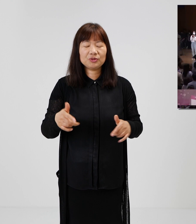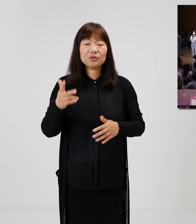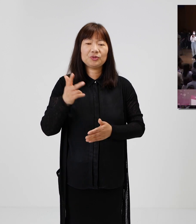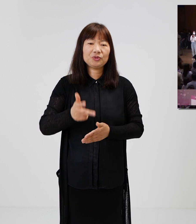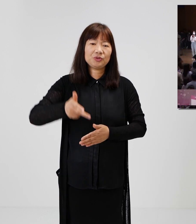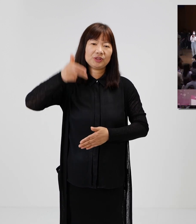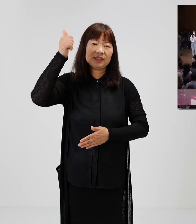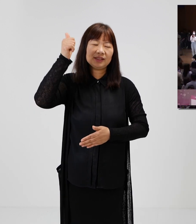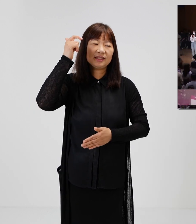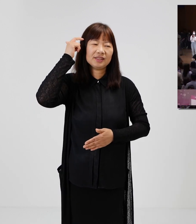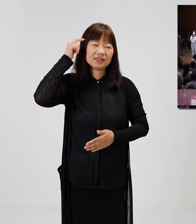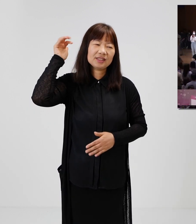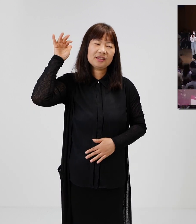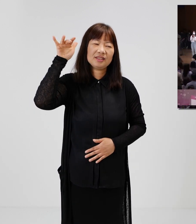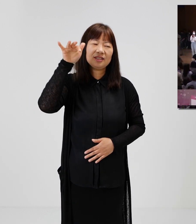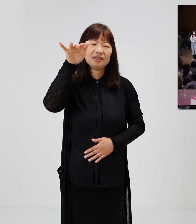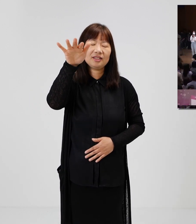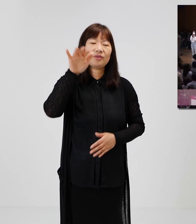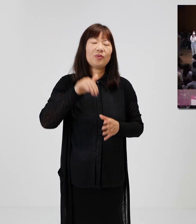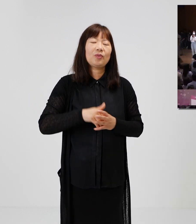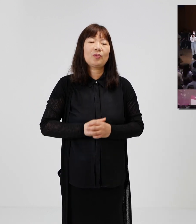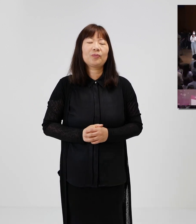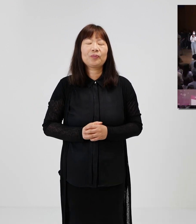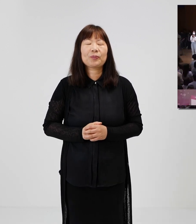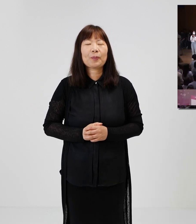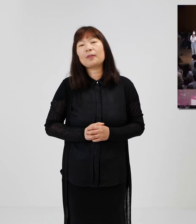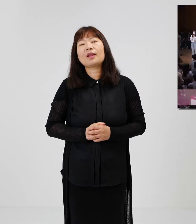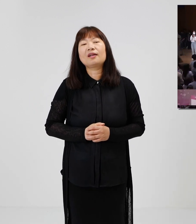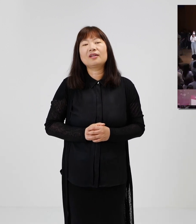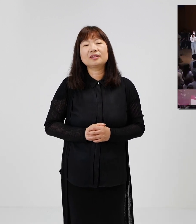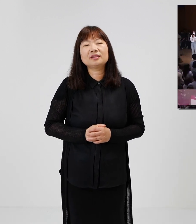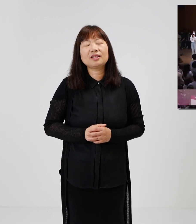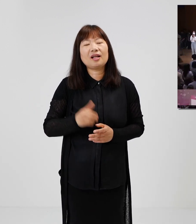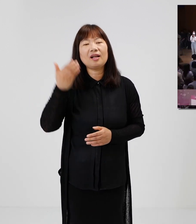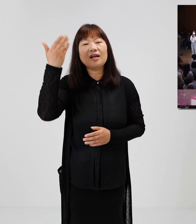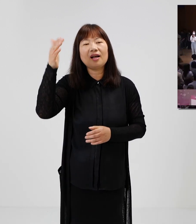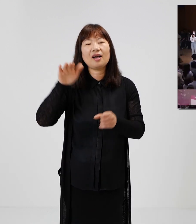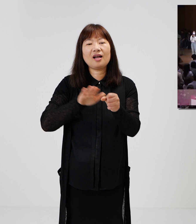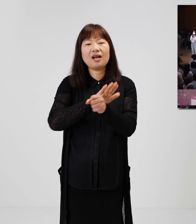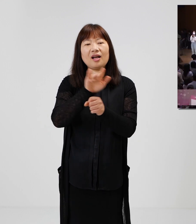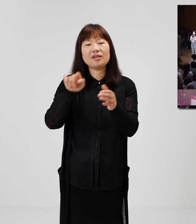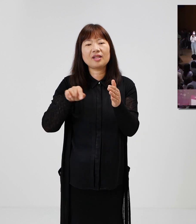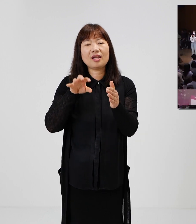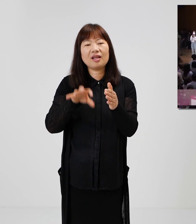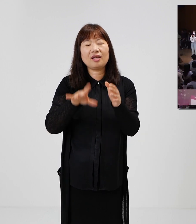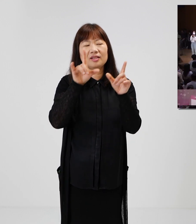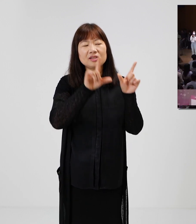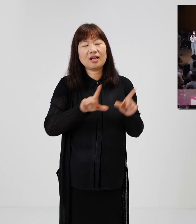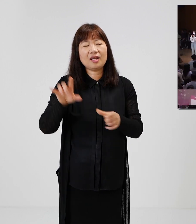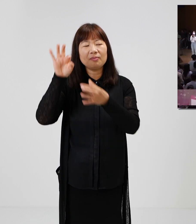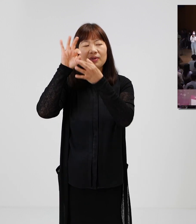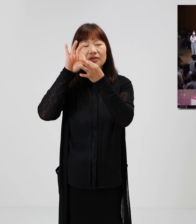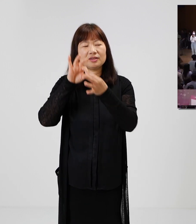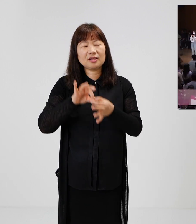언제나 주를 기리고 그 사랑